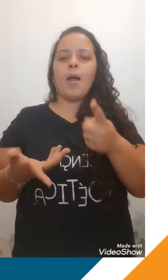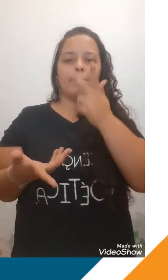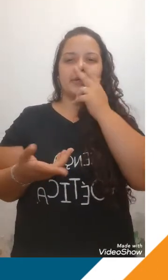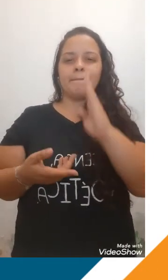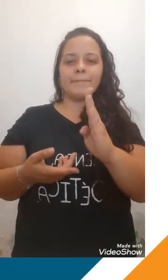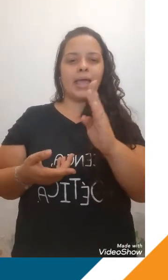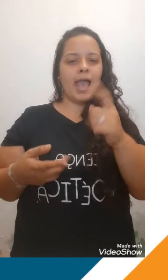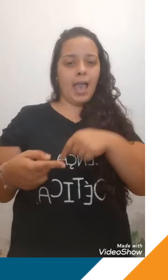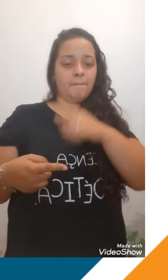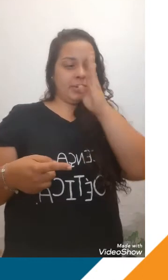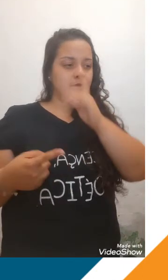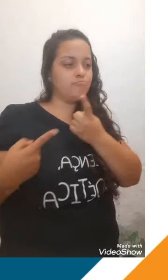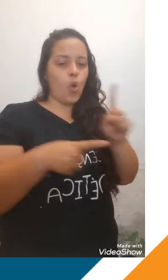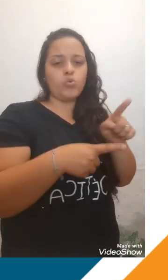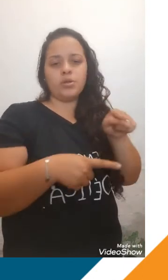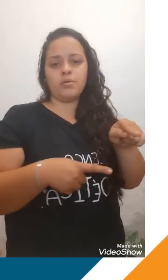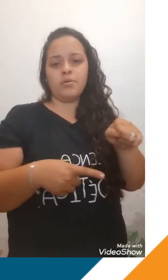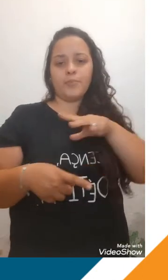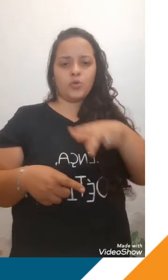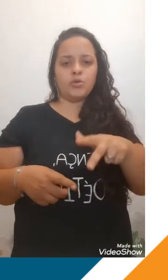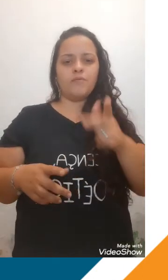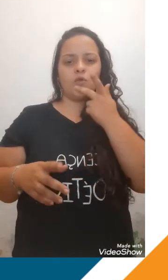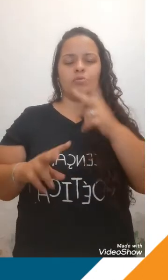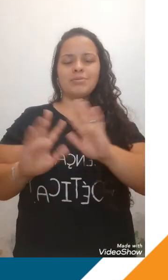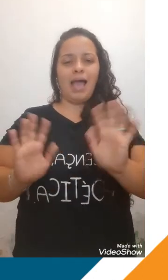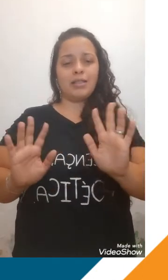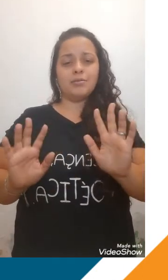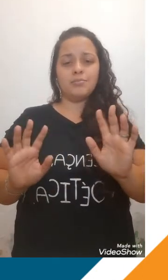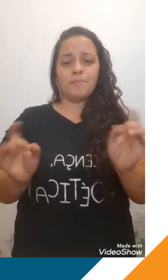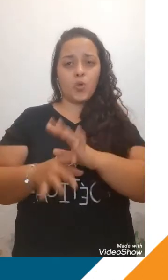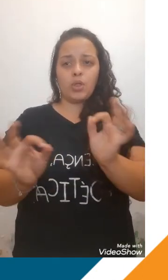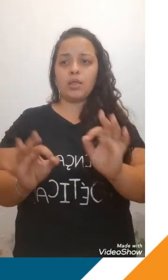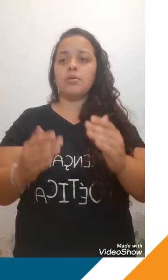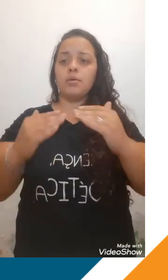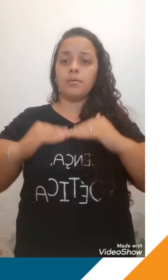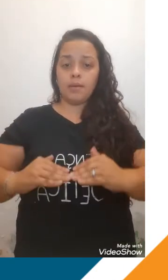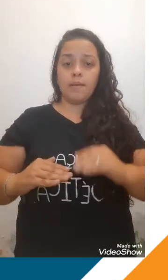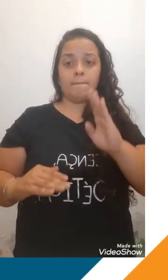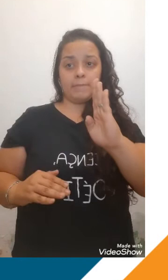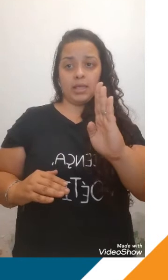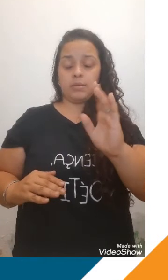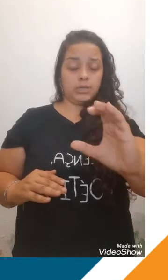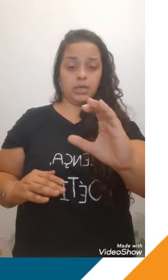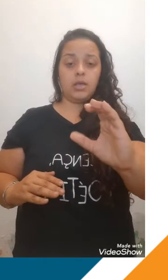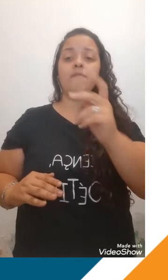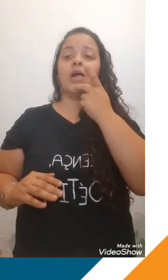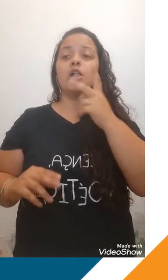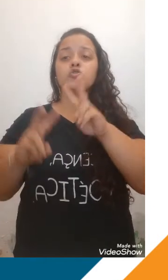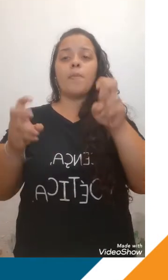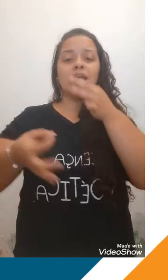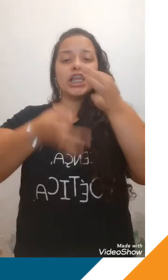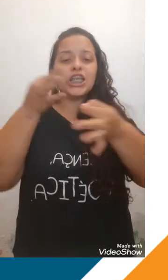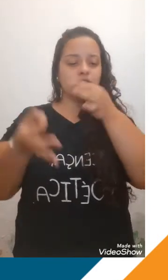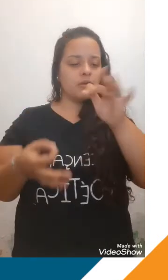simbolizaria esse ataque de brasileiros aos portugueses. A letra C fala crítica ao federalismo. Bem, o federalismo é